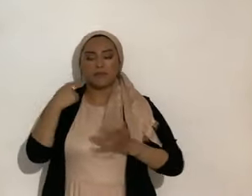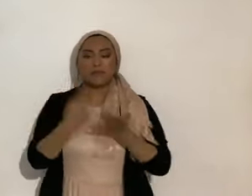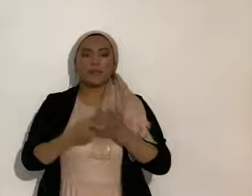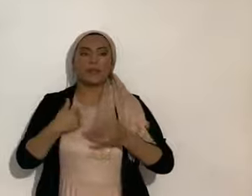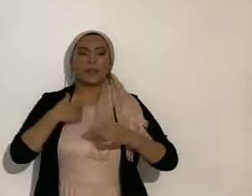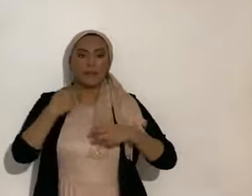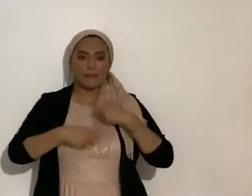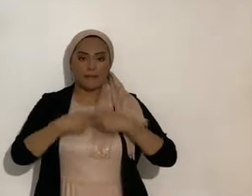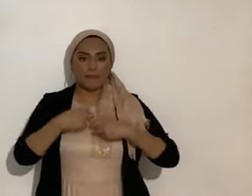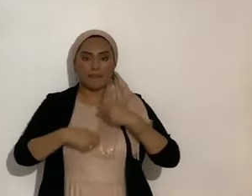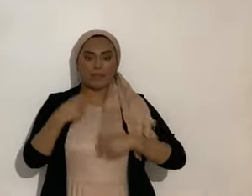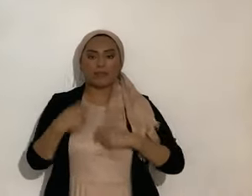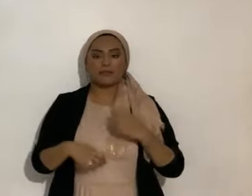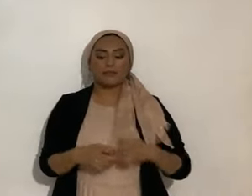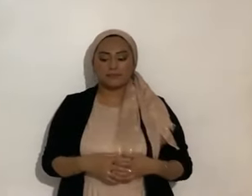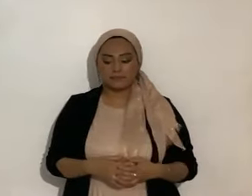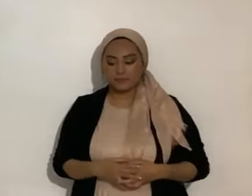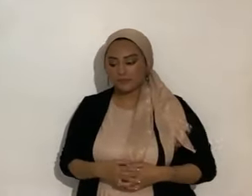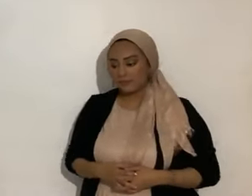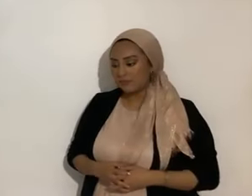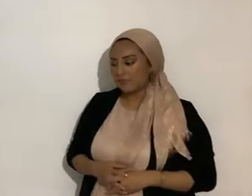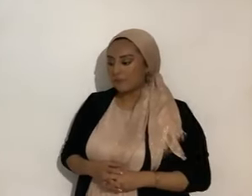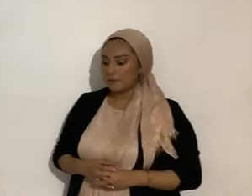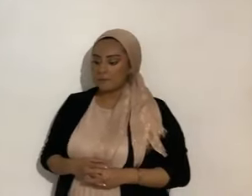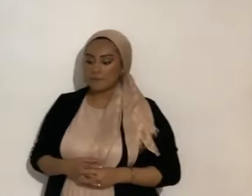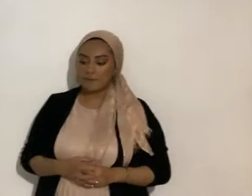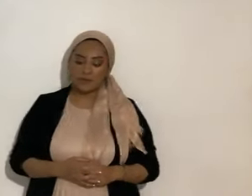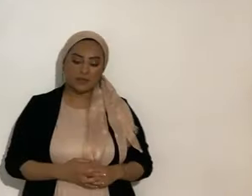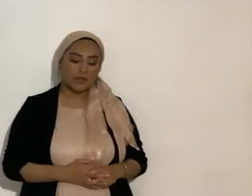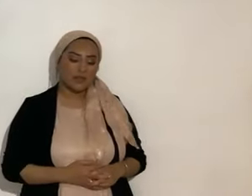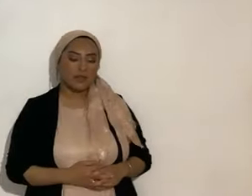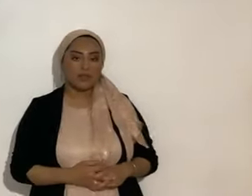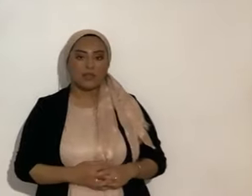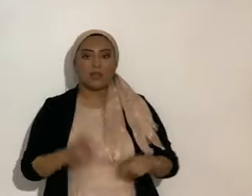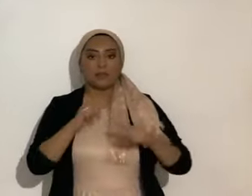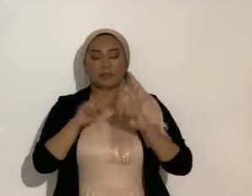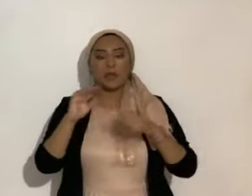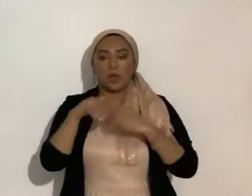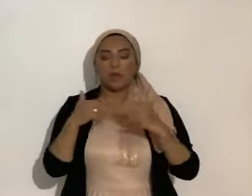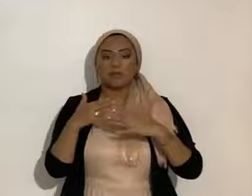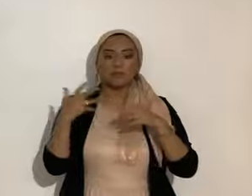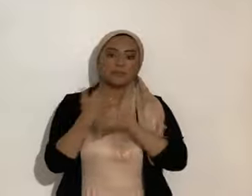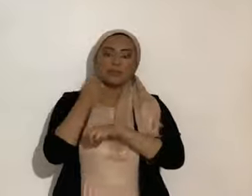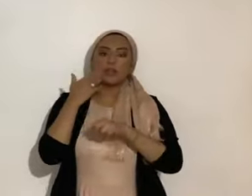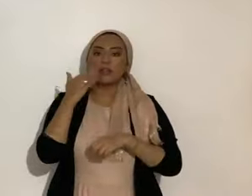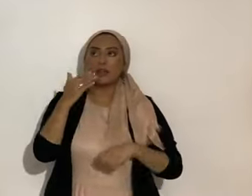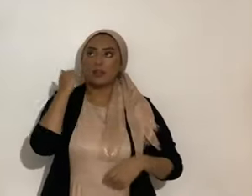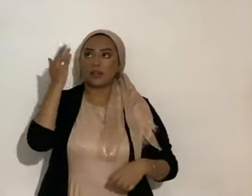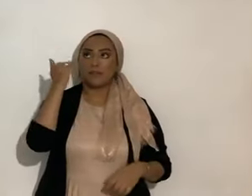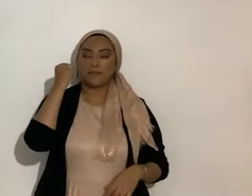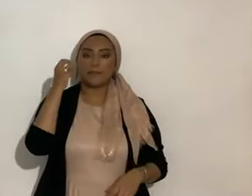el Eterno no nos dijo que no íbamos a sufrir nada de eso, pero lo superamos todo en Yahshua Mashiach.